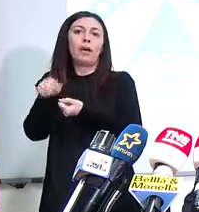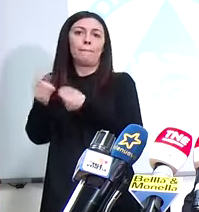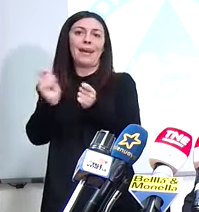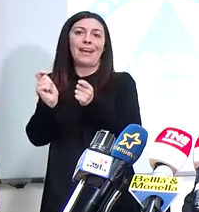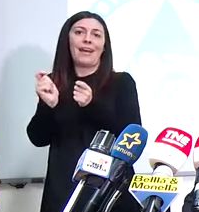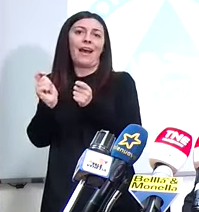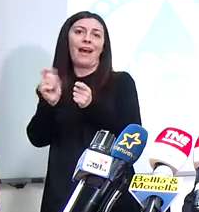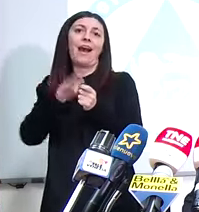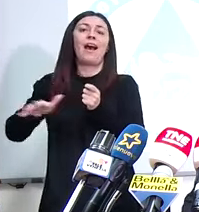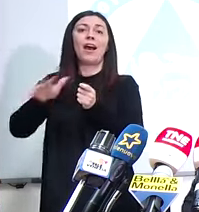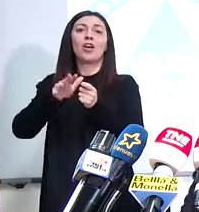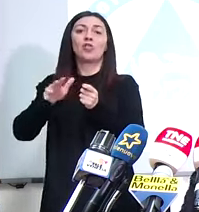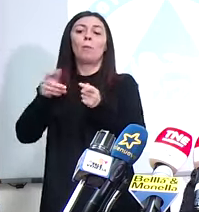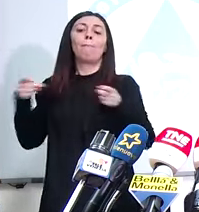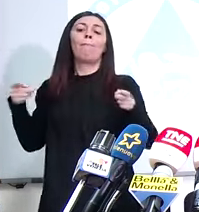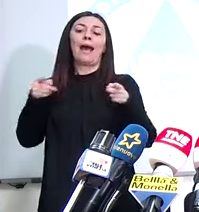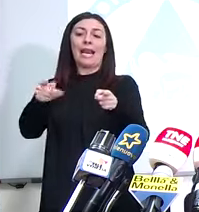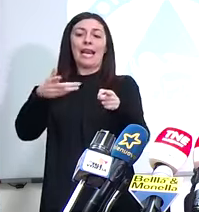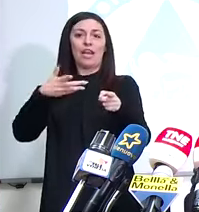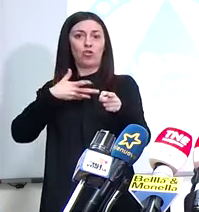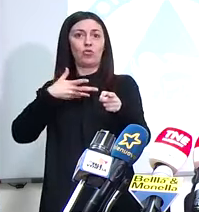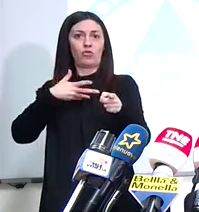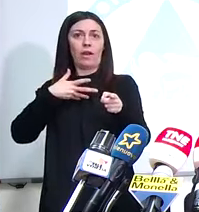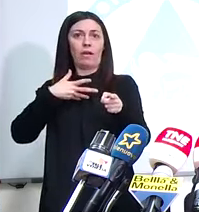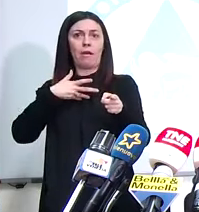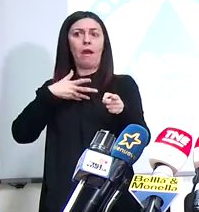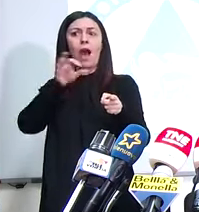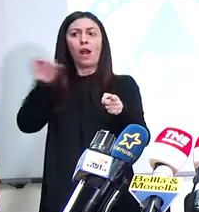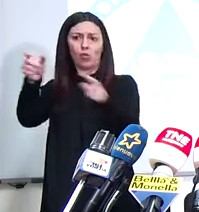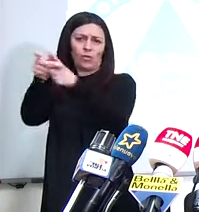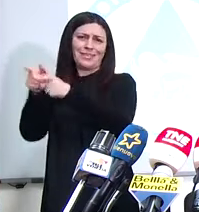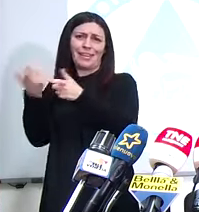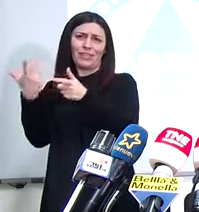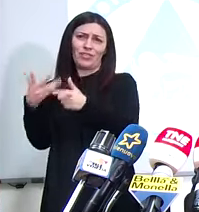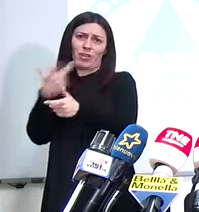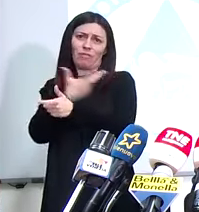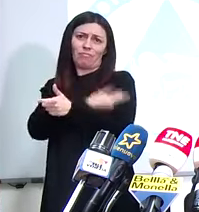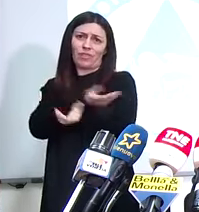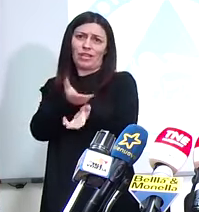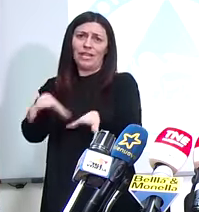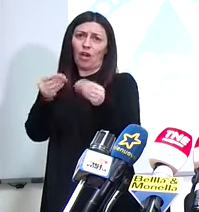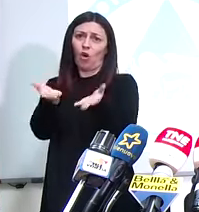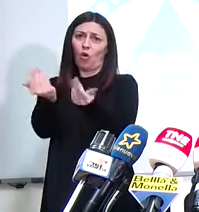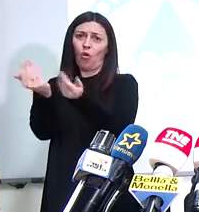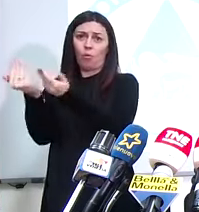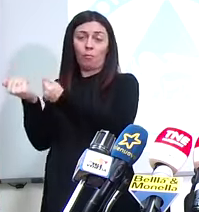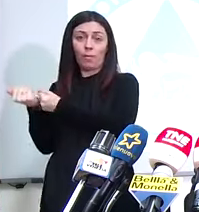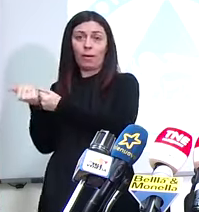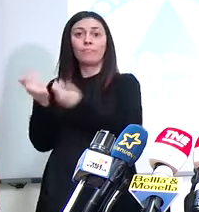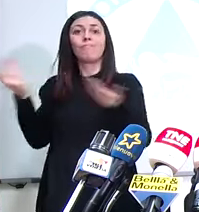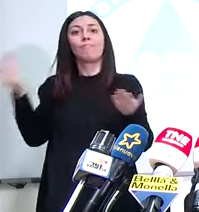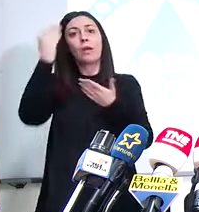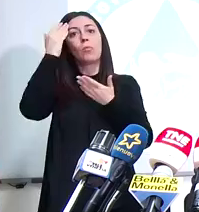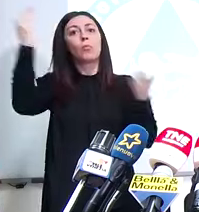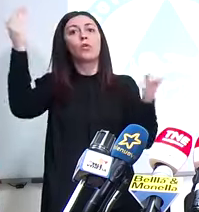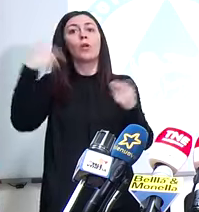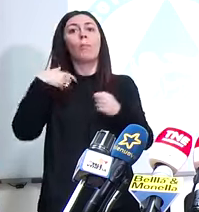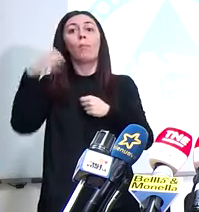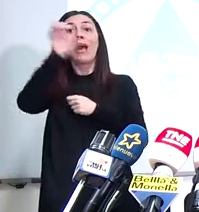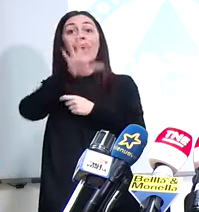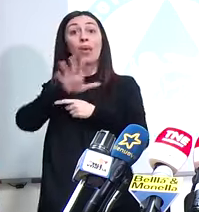stanno comprando purtroppo noi non abbiamo visto poi mise disco non abbiamo visto il contratto che l'europa ha fatto con i